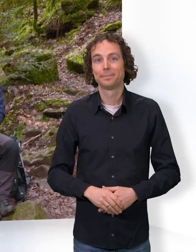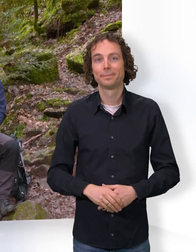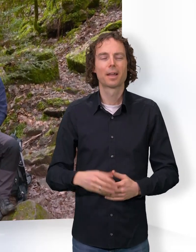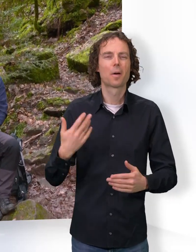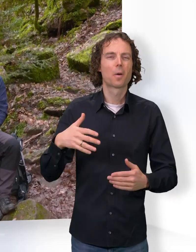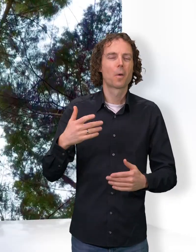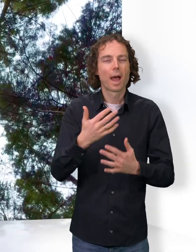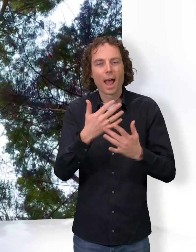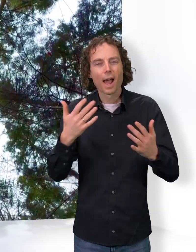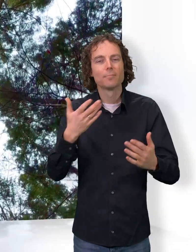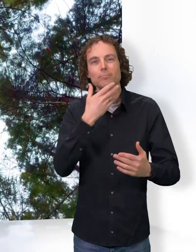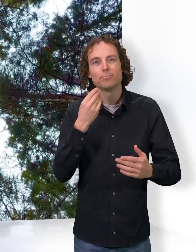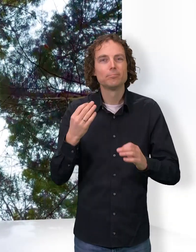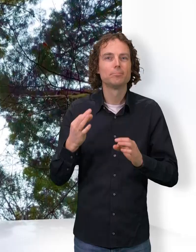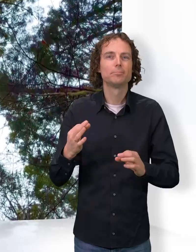Herrlich!